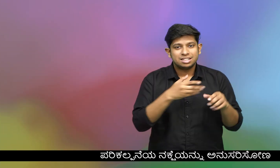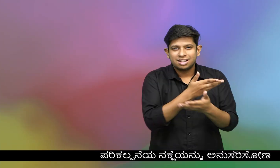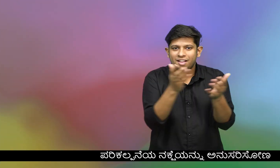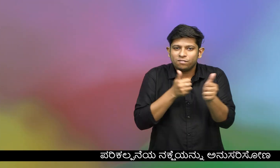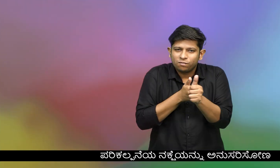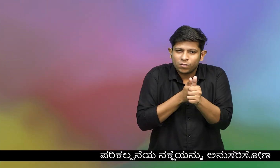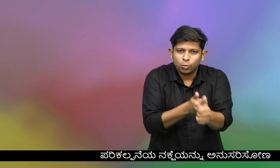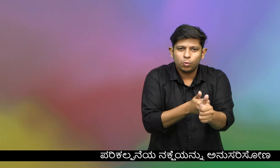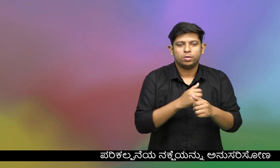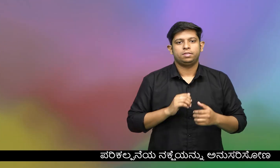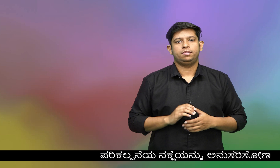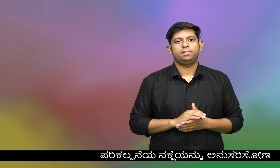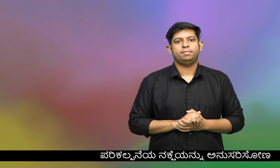ಪರಿಕಲ್ಪನೆಯ ನಕ್ಷೆಯನ್ನು ಅನುಸರಿಸೋಣ.